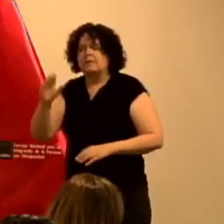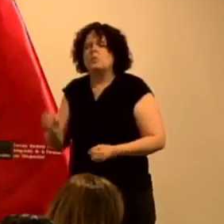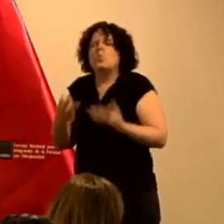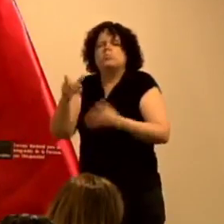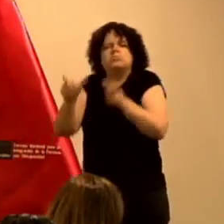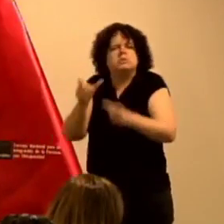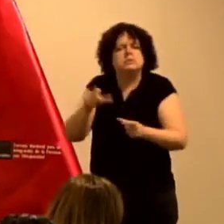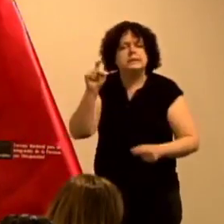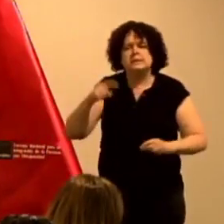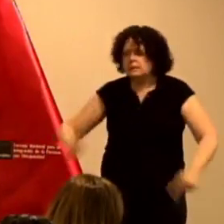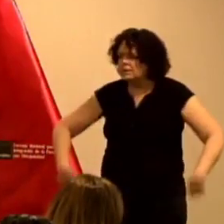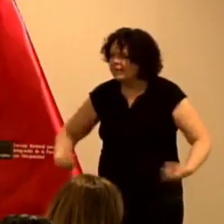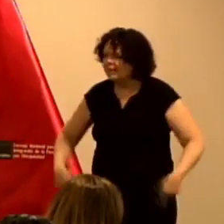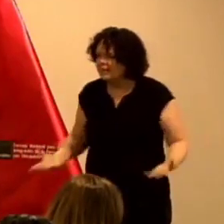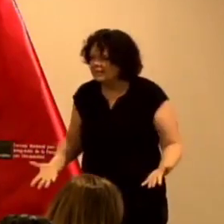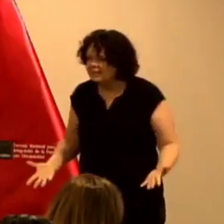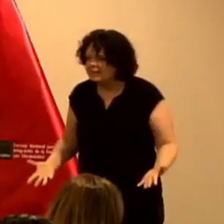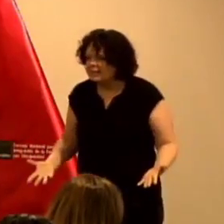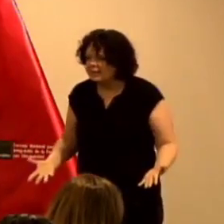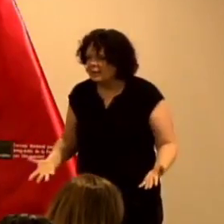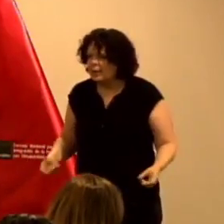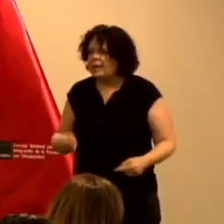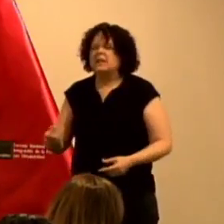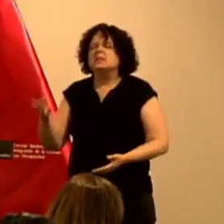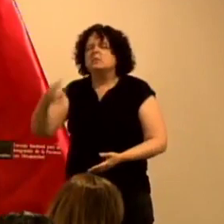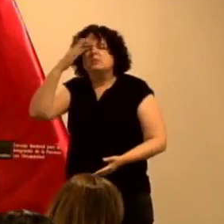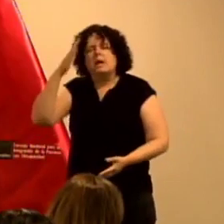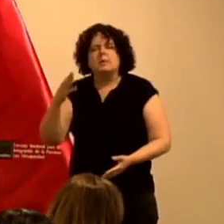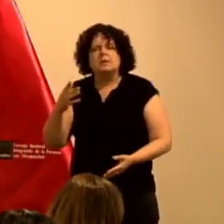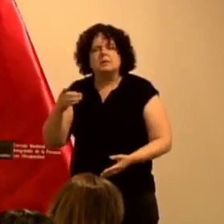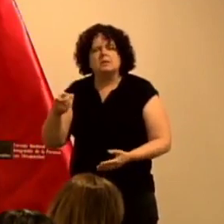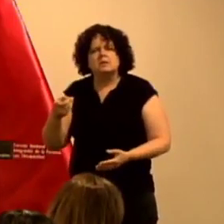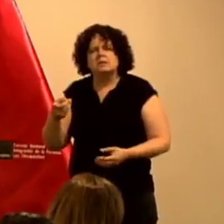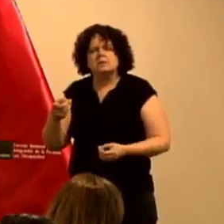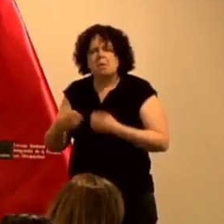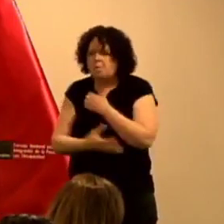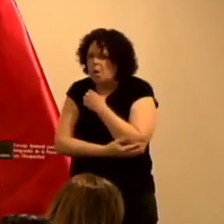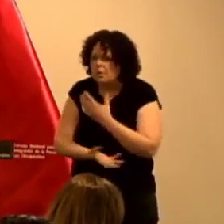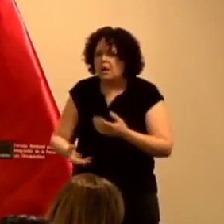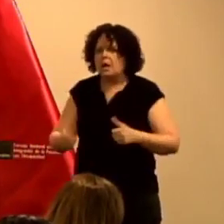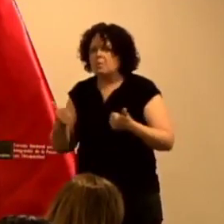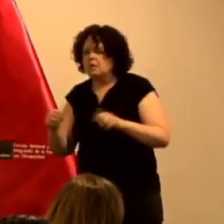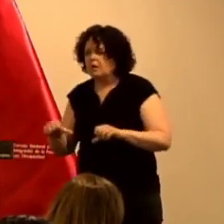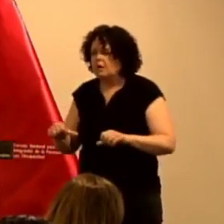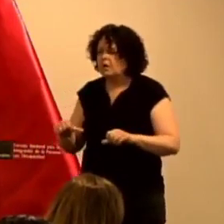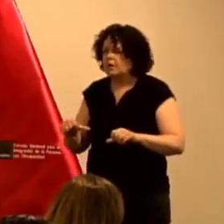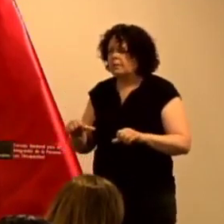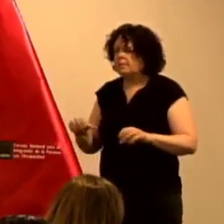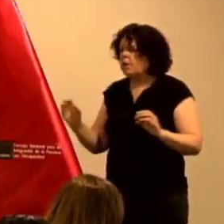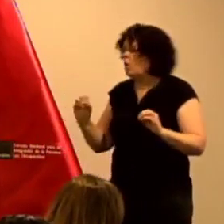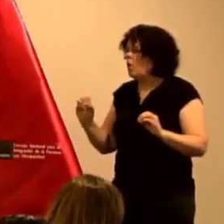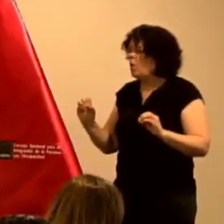cierto? Pero principalmente también cuál es su situación. Hay muchas personas que reciben silla de ruedas también y reciben de